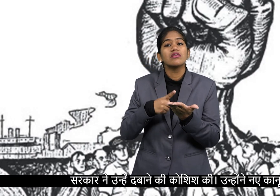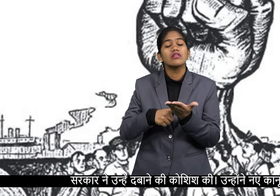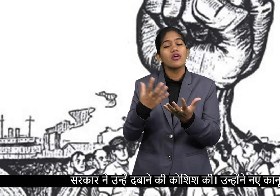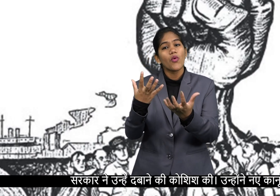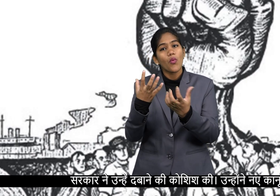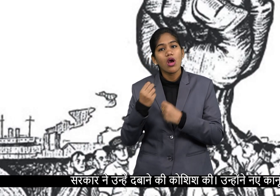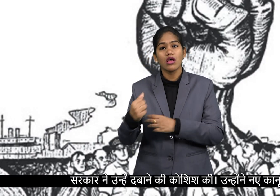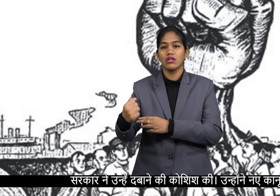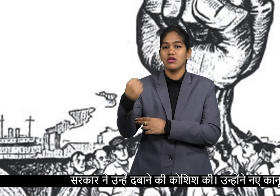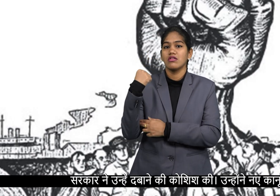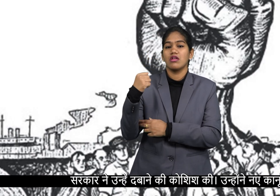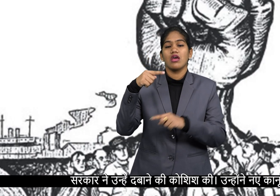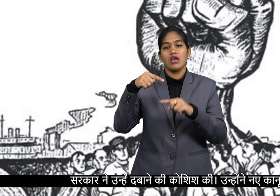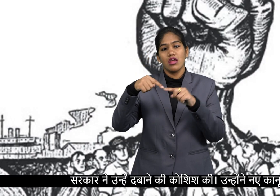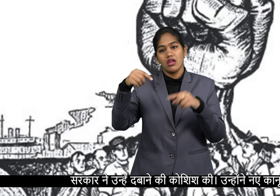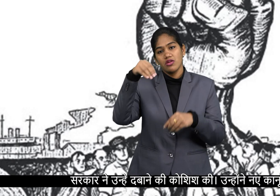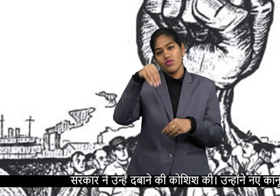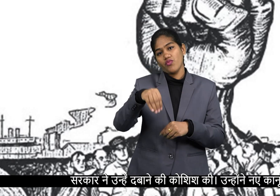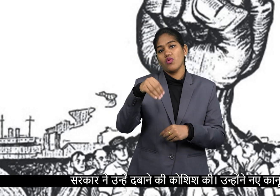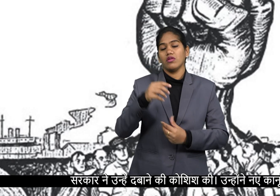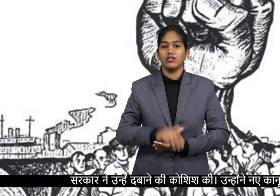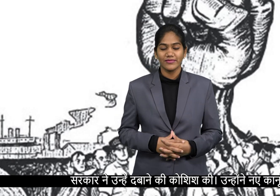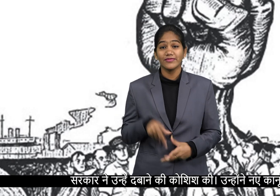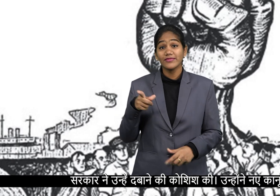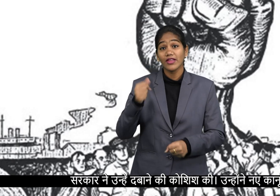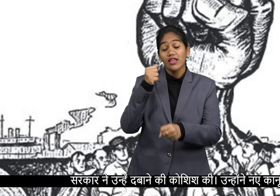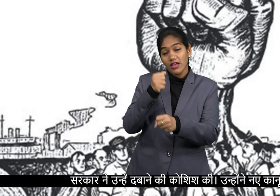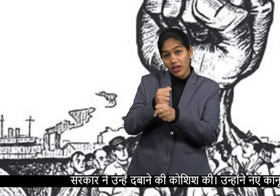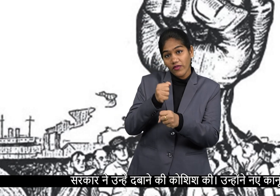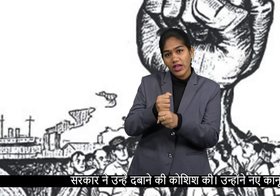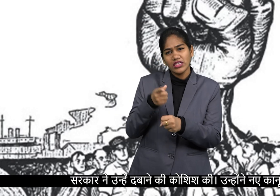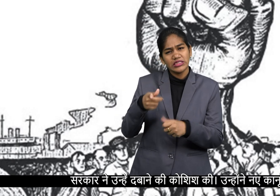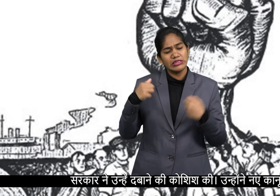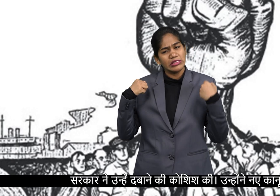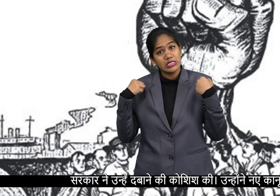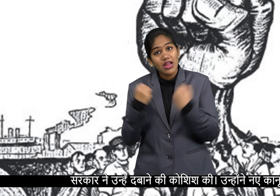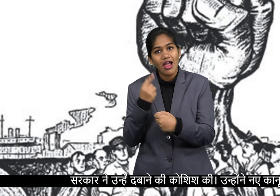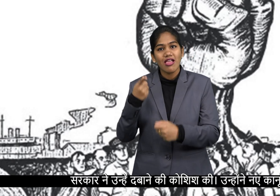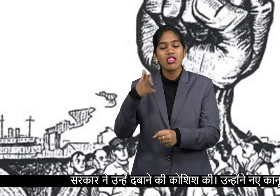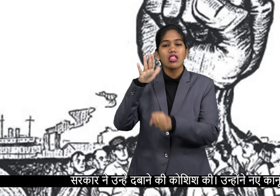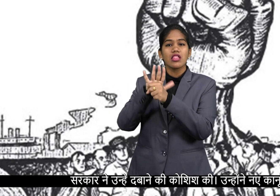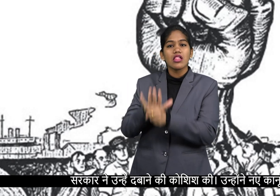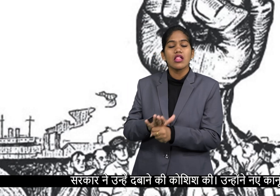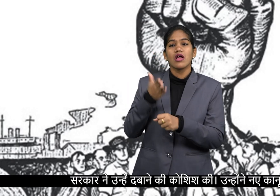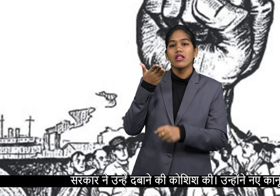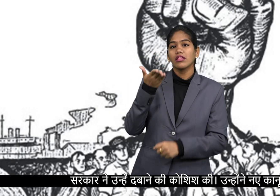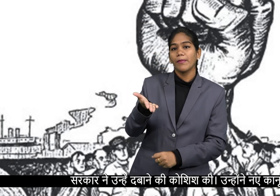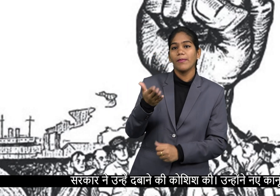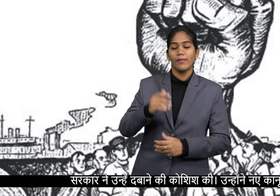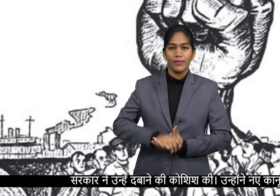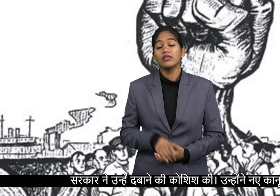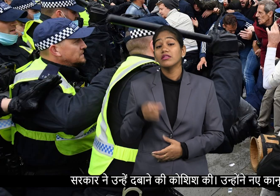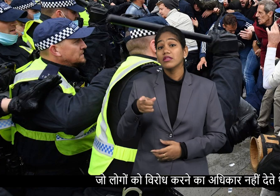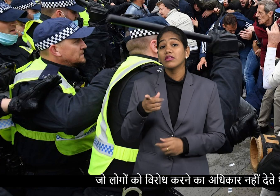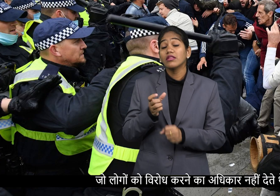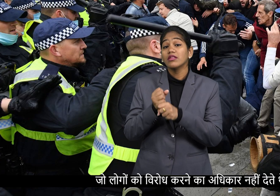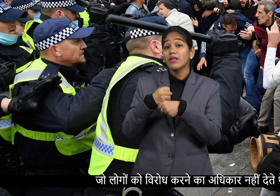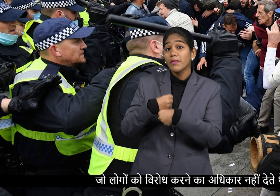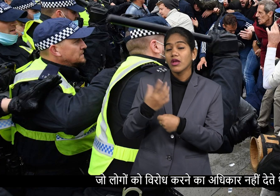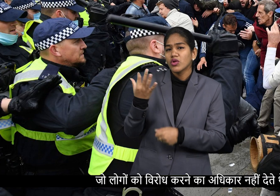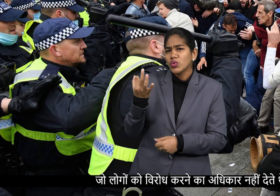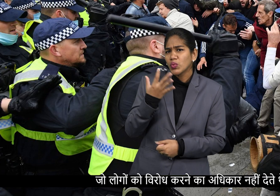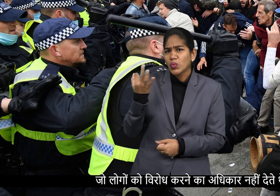सरकार ने उन्हें दबाने की कोशिश की। उन्होंने नए कानून बनाए